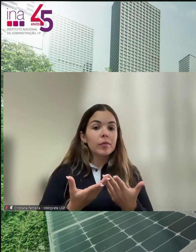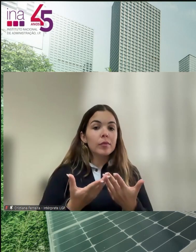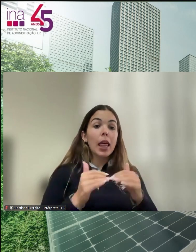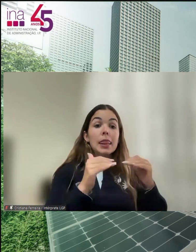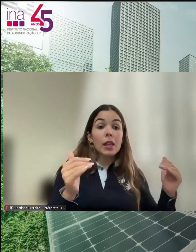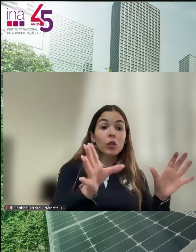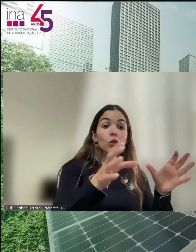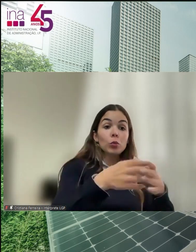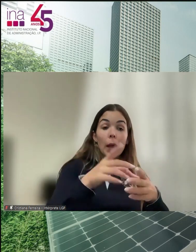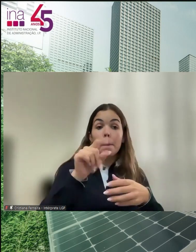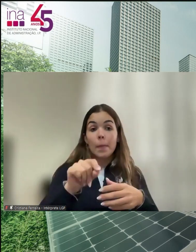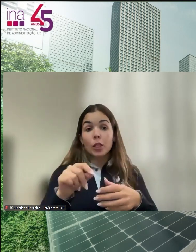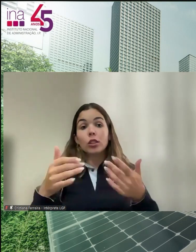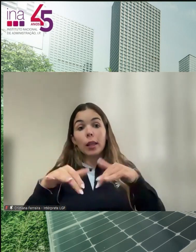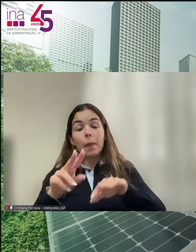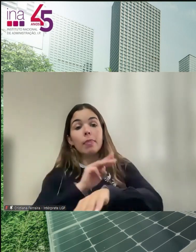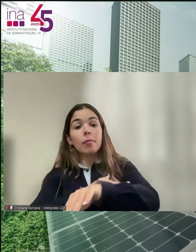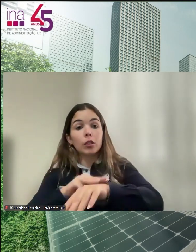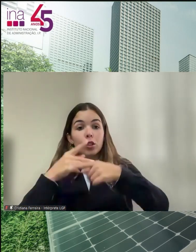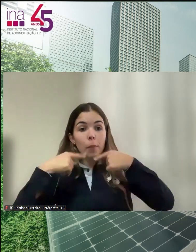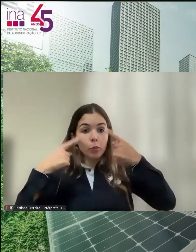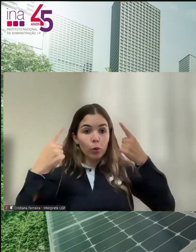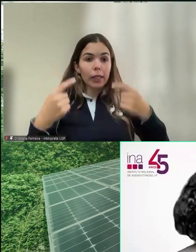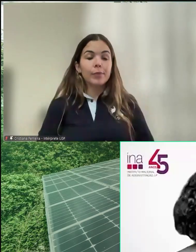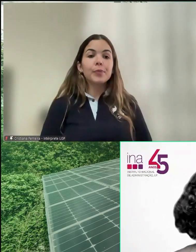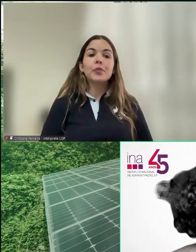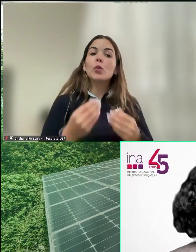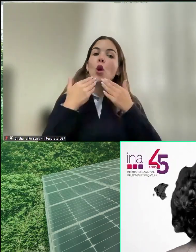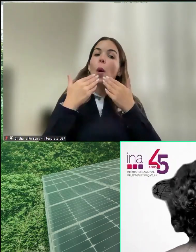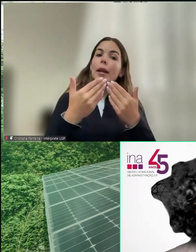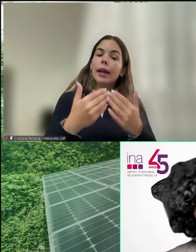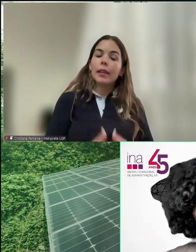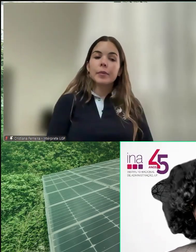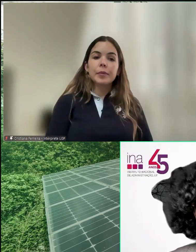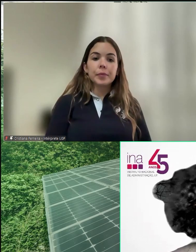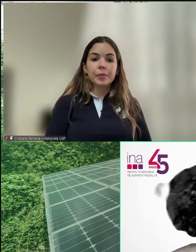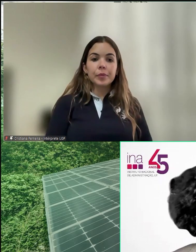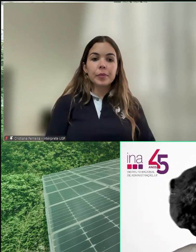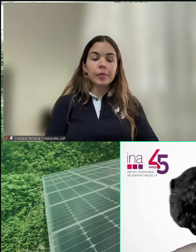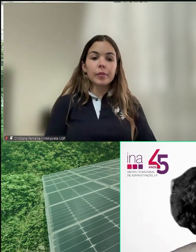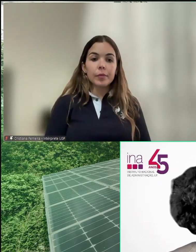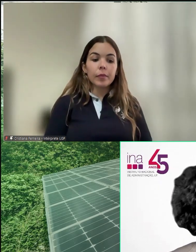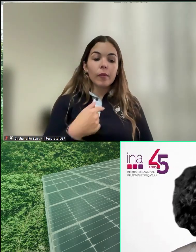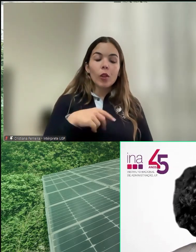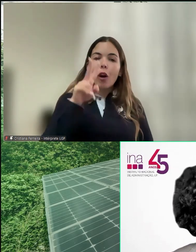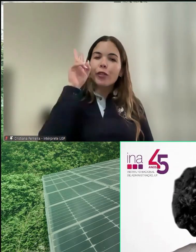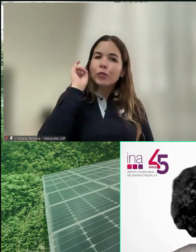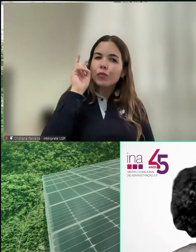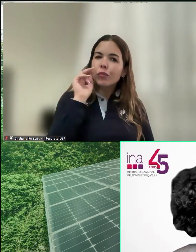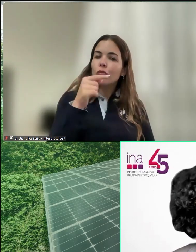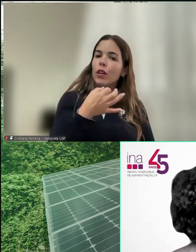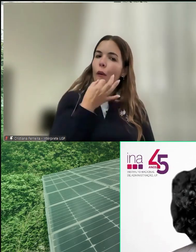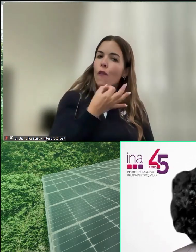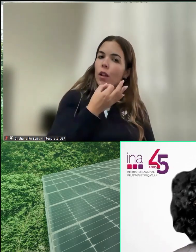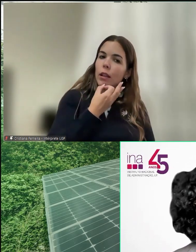comunidade como a nível da administração pública. Muito obrigada, Alexandre. Pois eu estava a ouvi-lo falar e ia pensar também